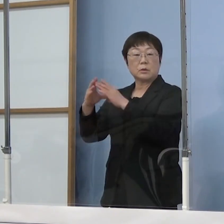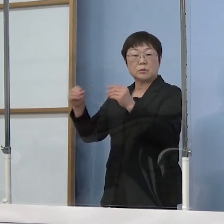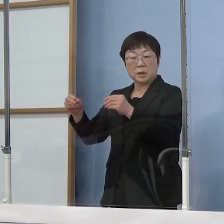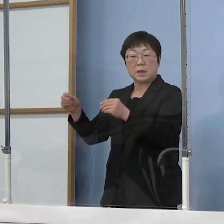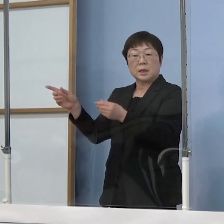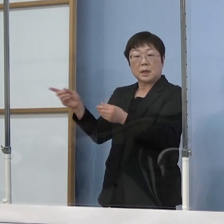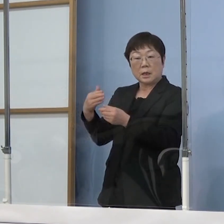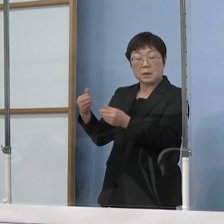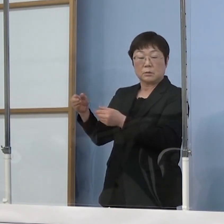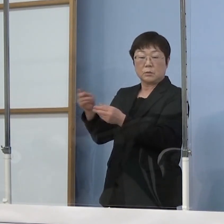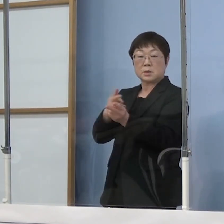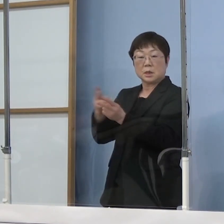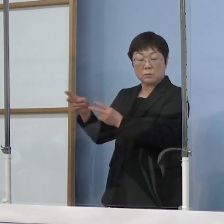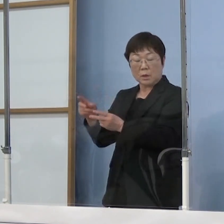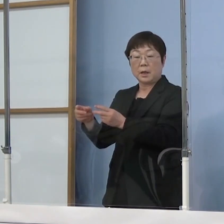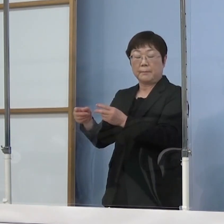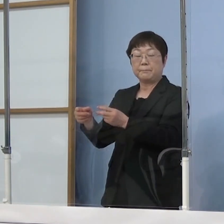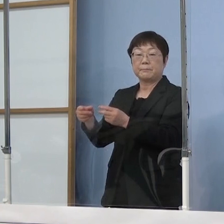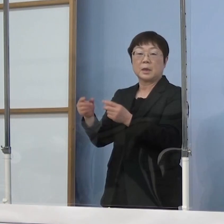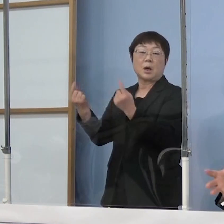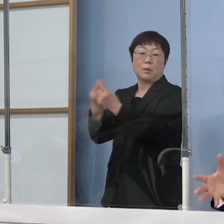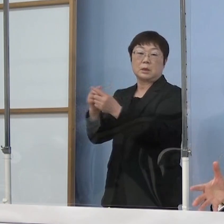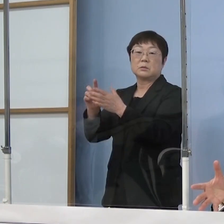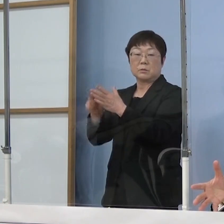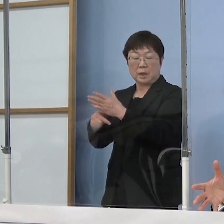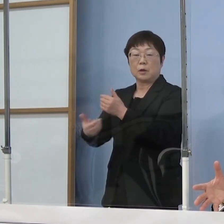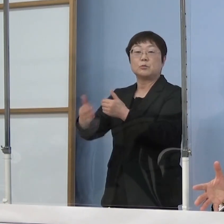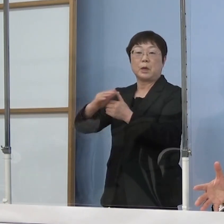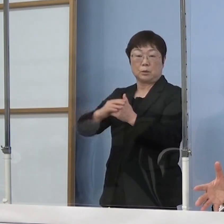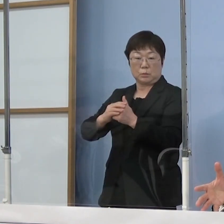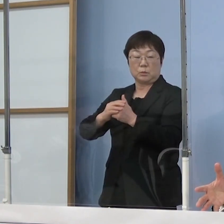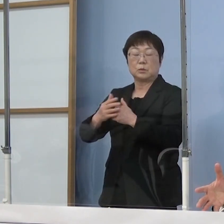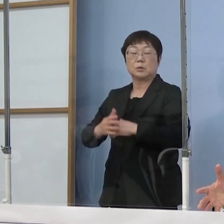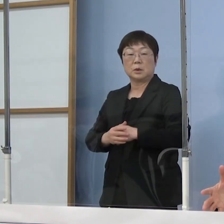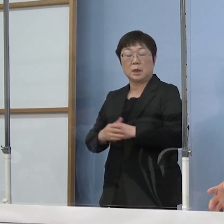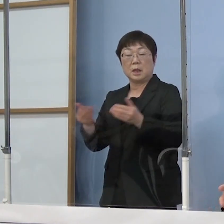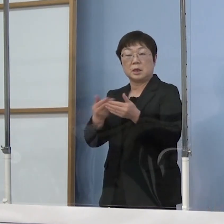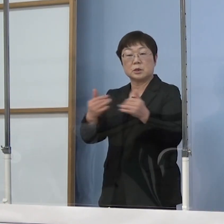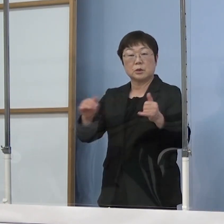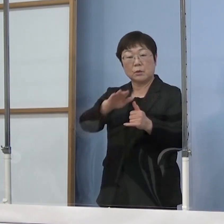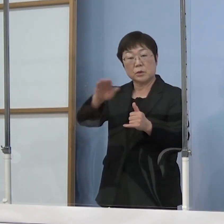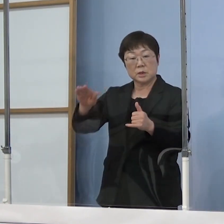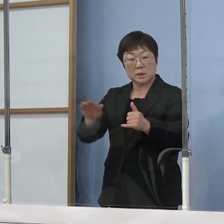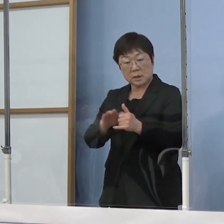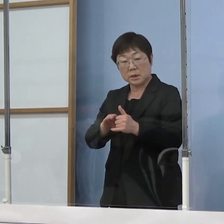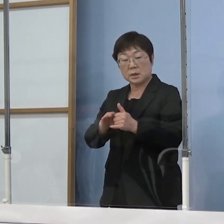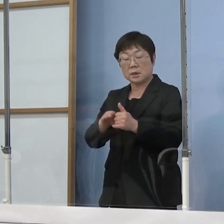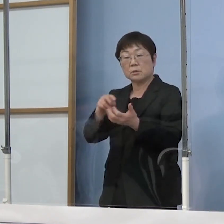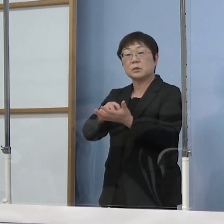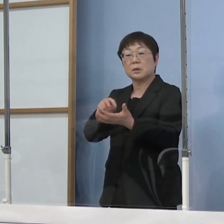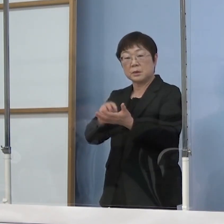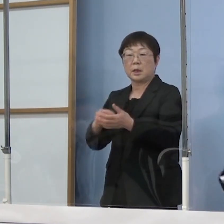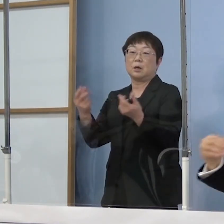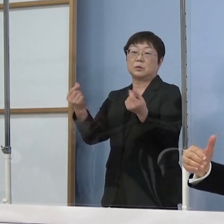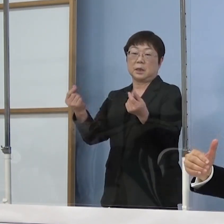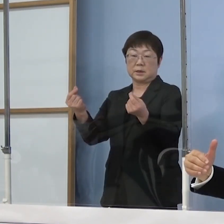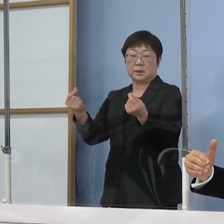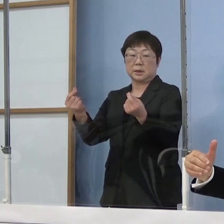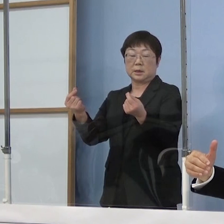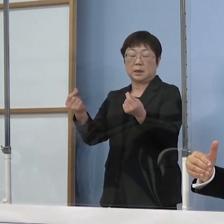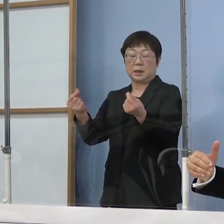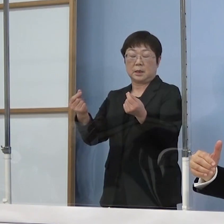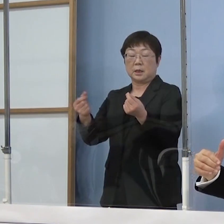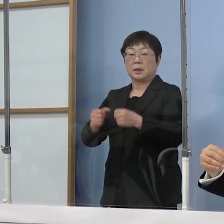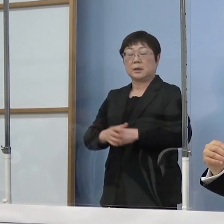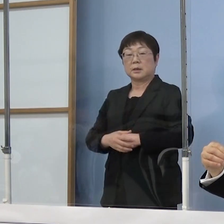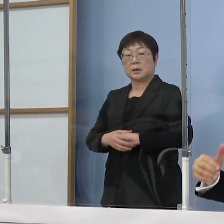るので、その場合には埋めさせていただく。だから事業者の皆さんから取ってみると同じになるべくなるようにと、すでにより有利にな